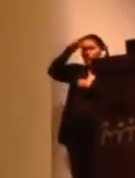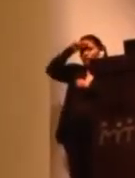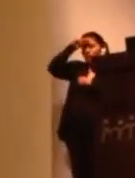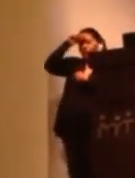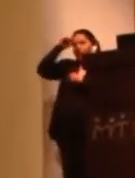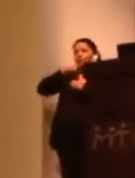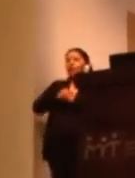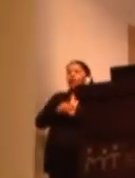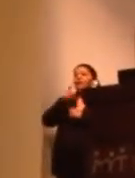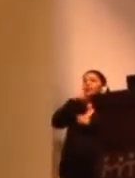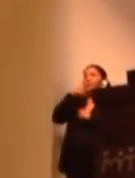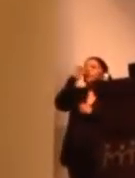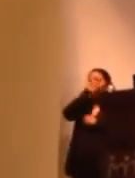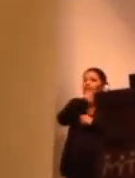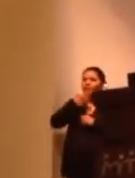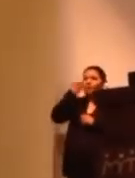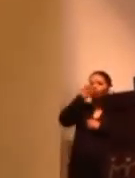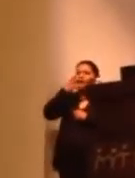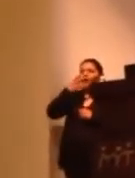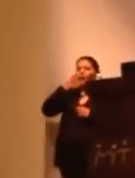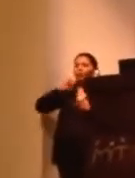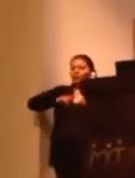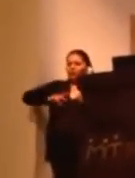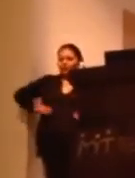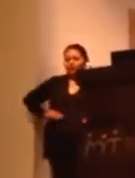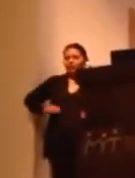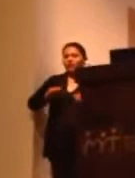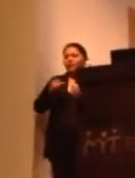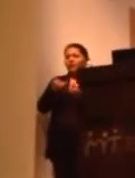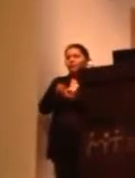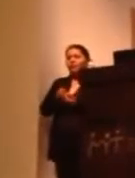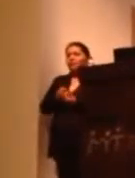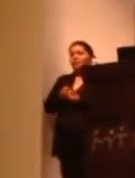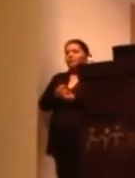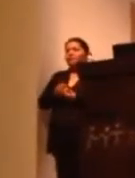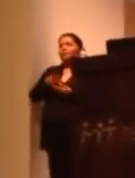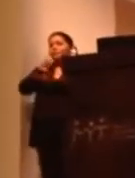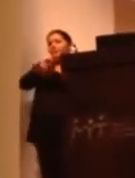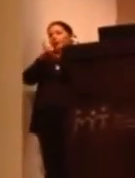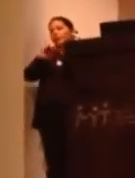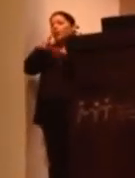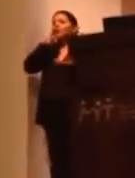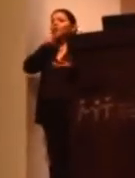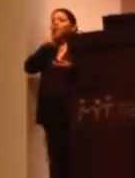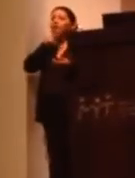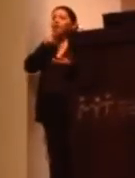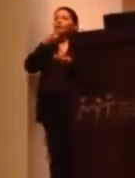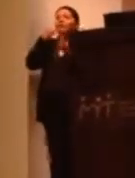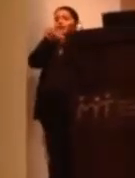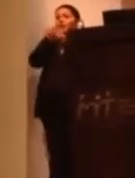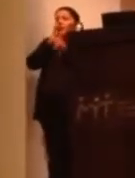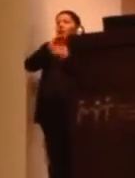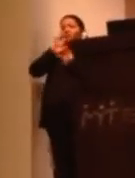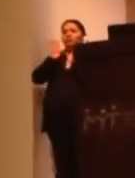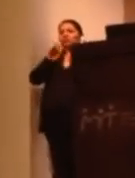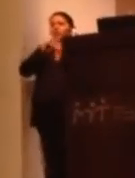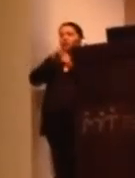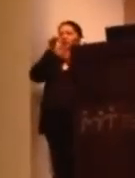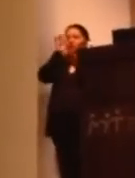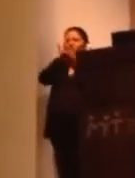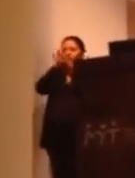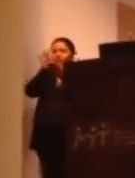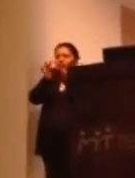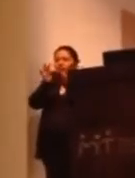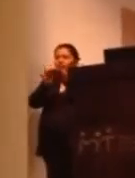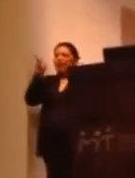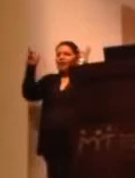me está evaluando una coordinación motriz, me está evaluando un proceso verbal, me está evaluando diferentes